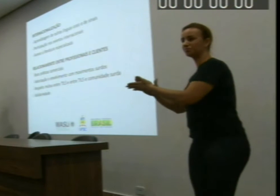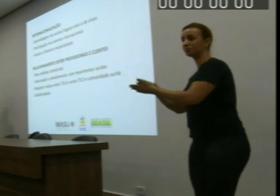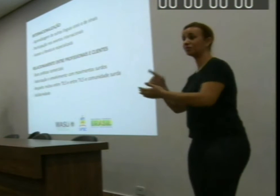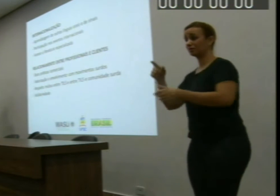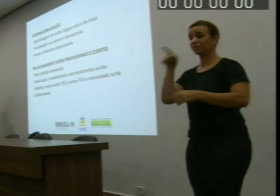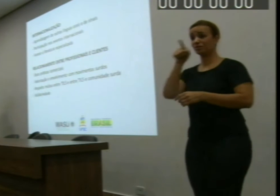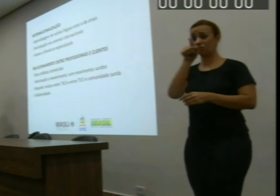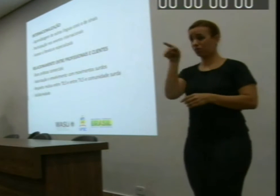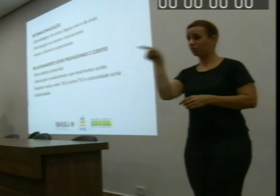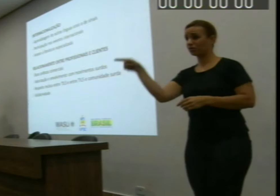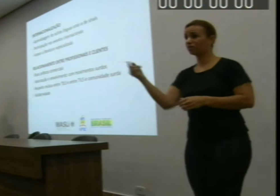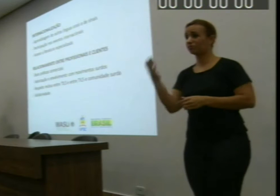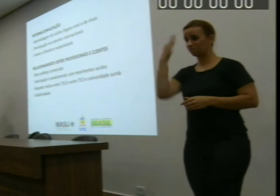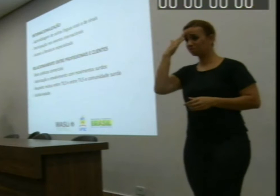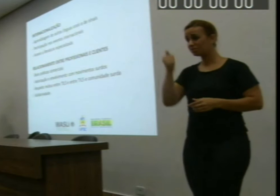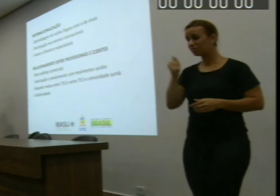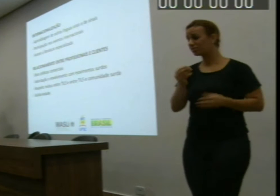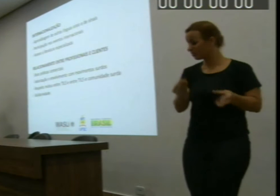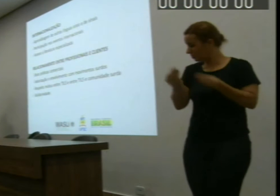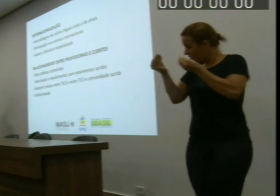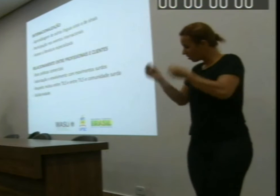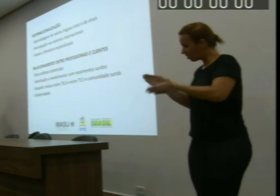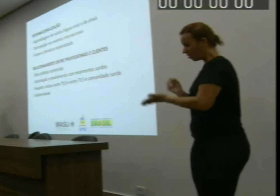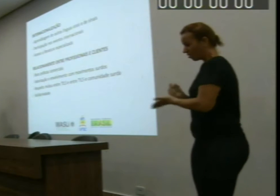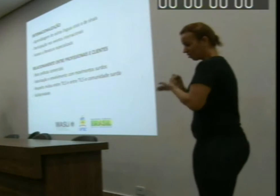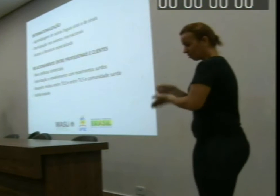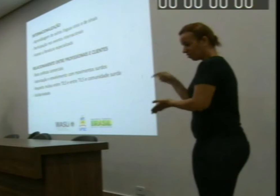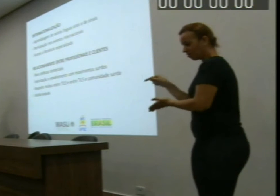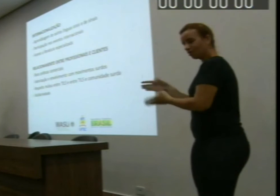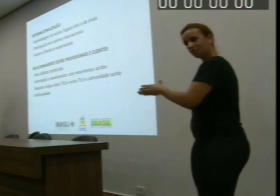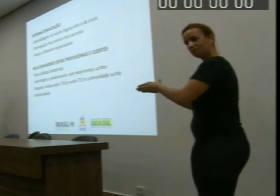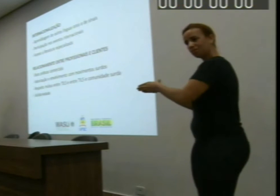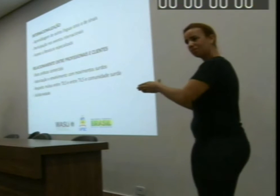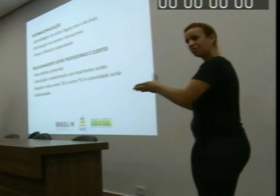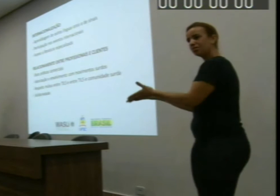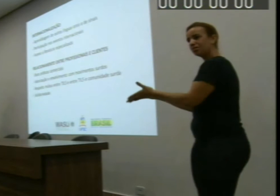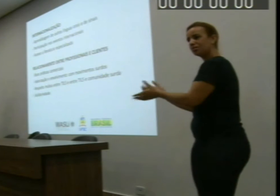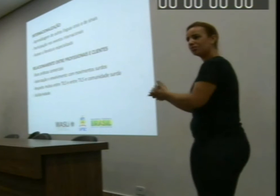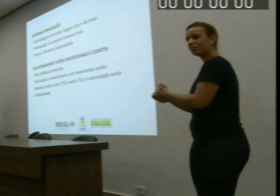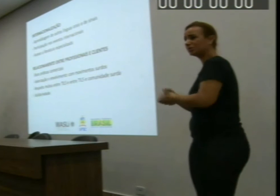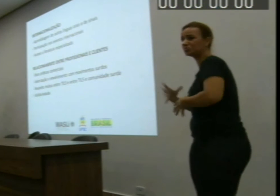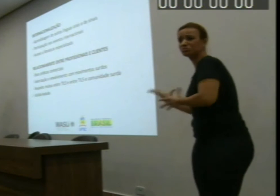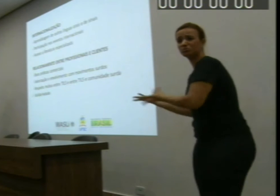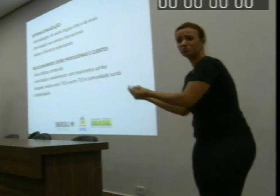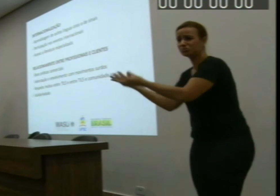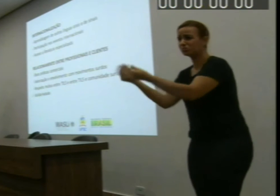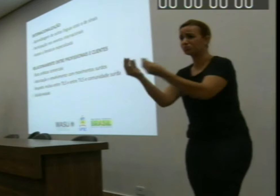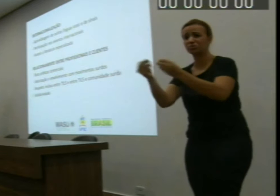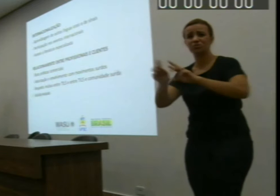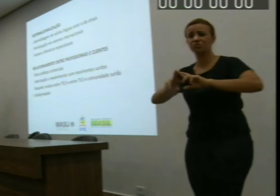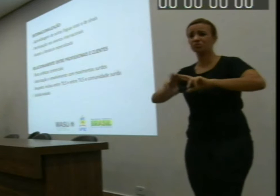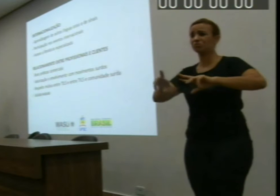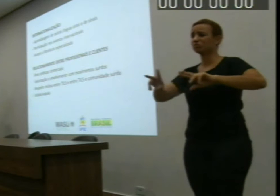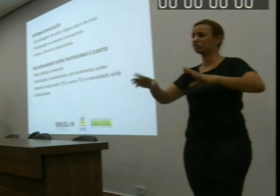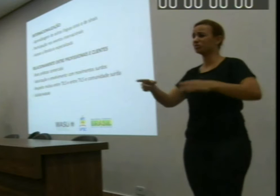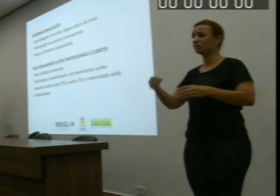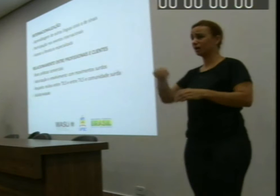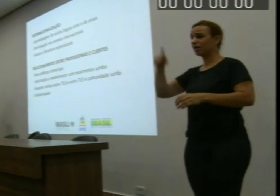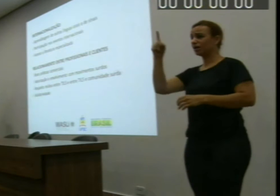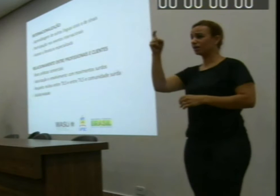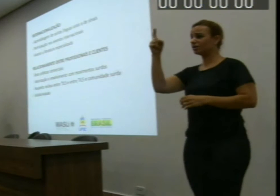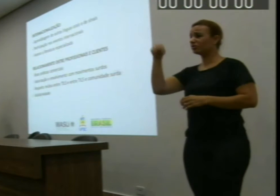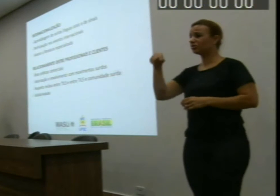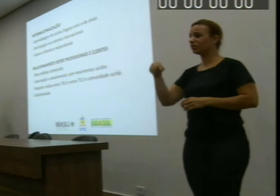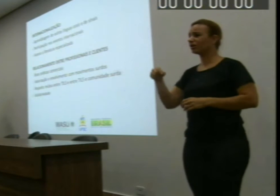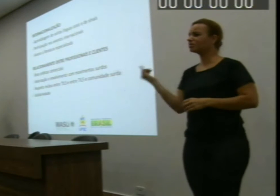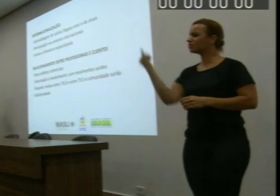noes tem eh prefeitura enfim tem inúmeros atividades que acontecem aqui na na na cidade porque é uma cidade polo da